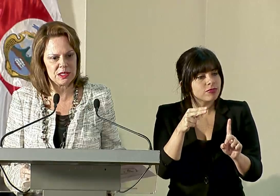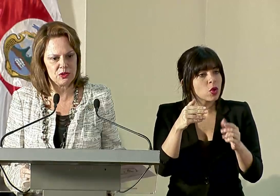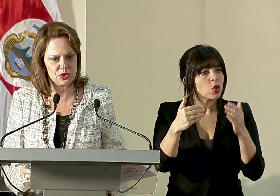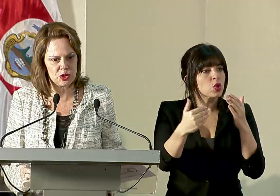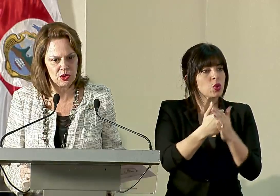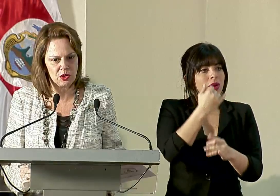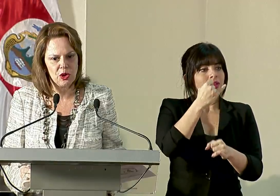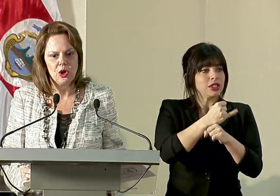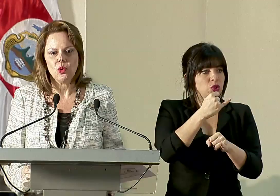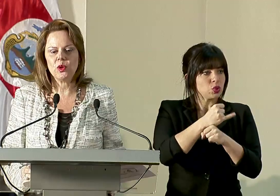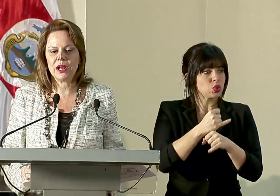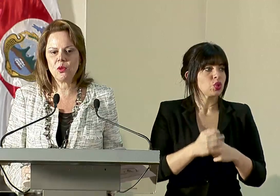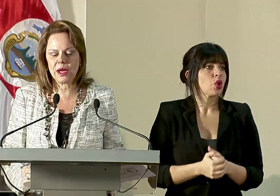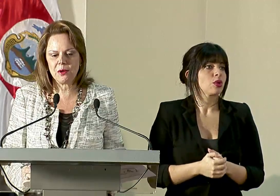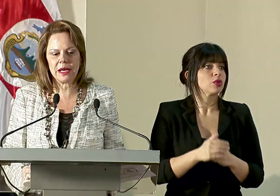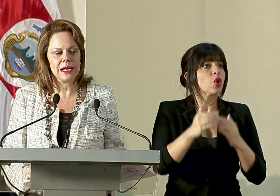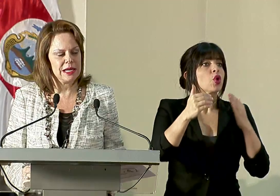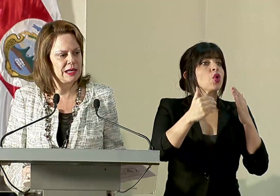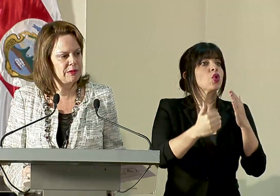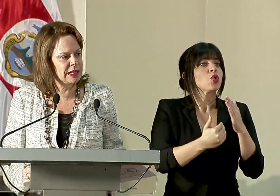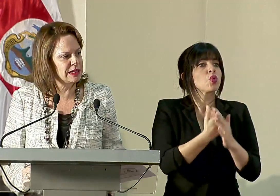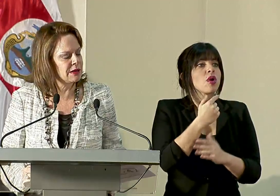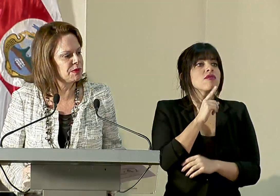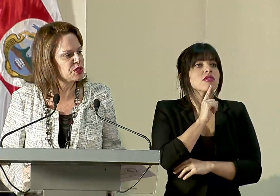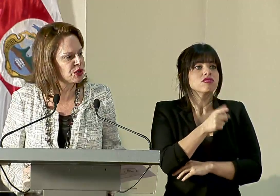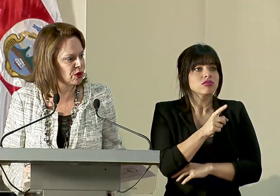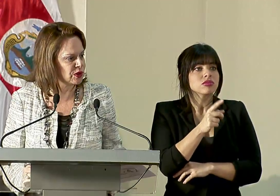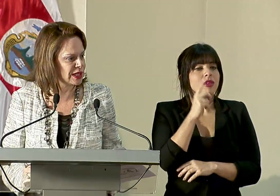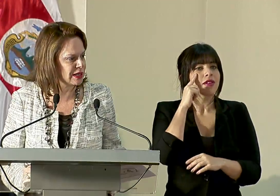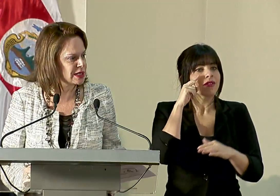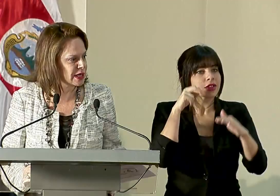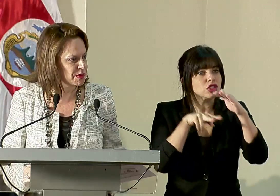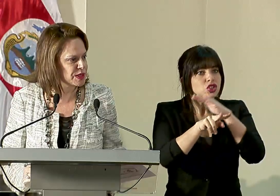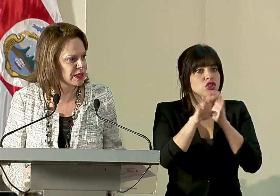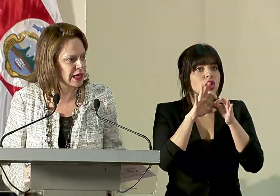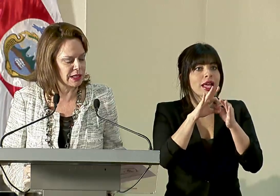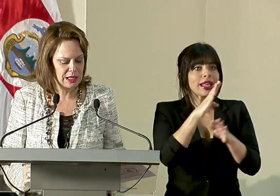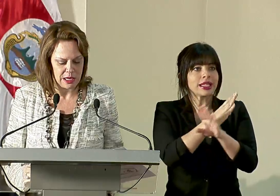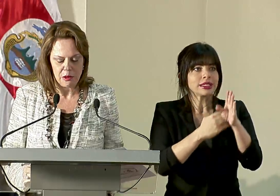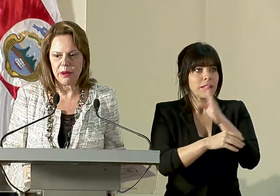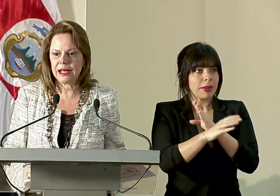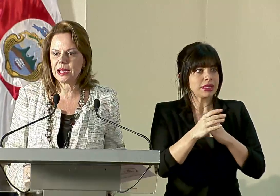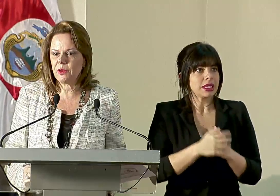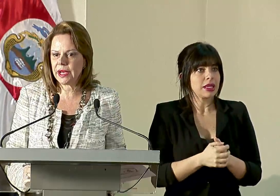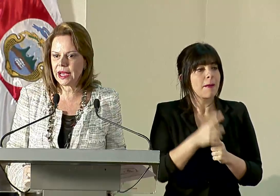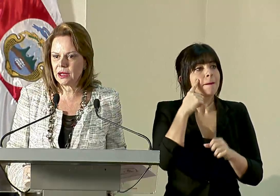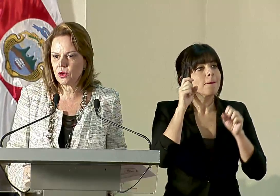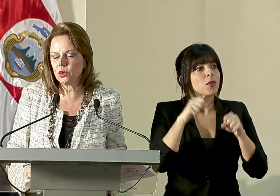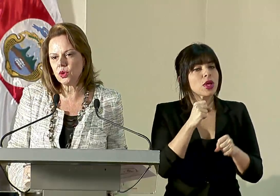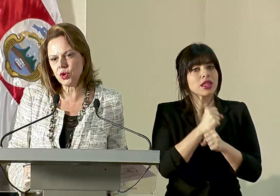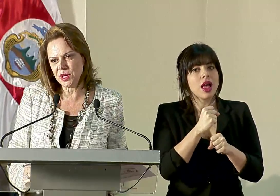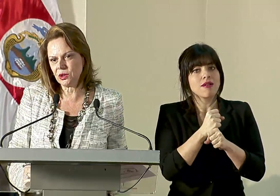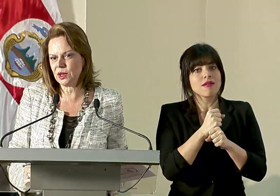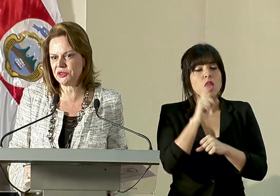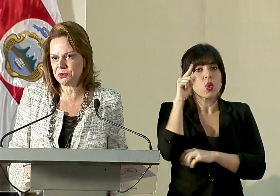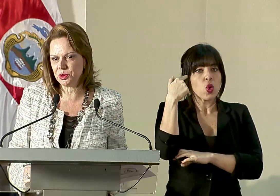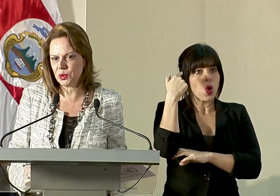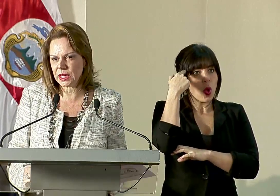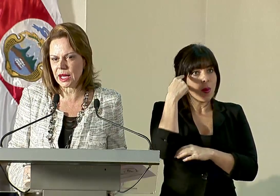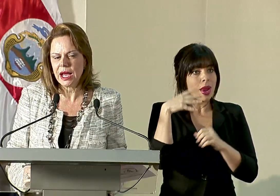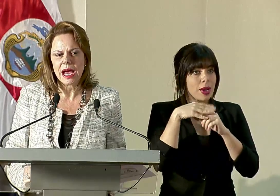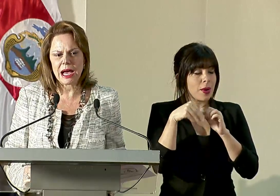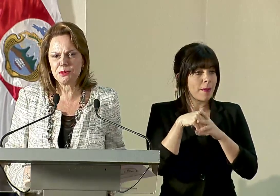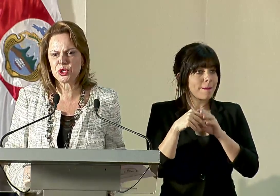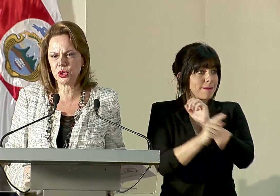una nueva institución, una nueva realmente visión de la discapacidad para trabajar con un gobierno de la